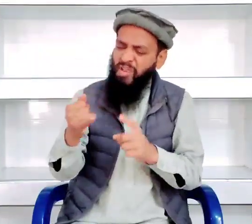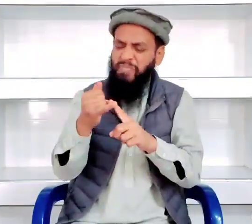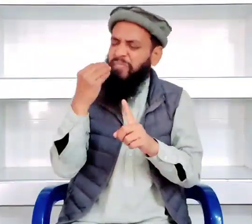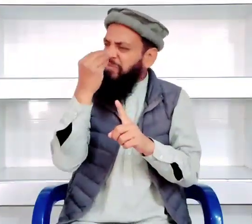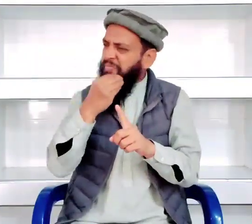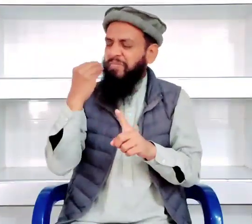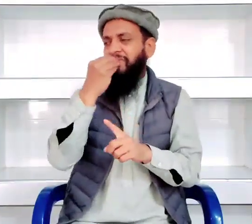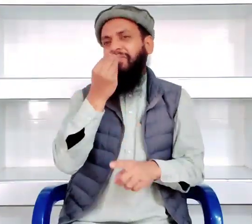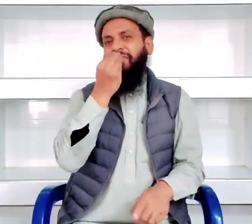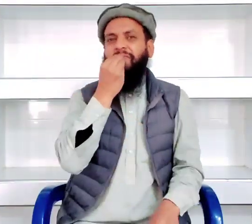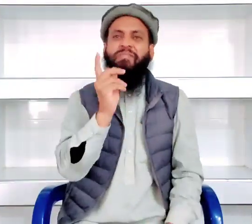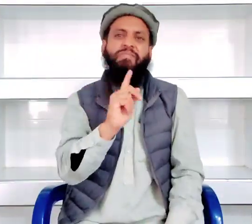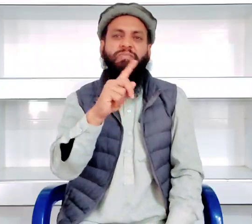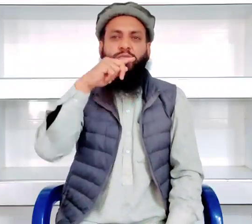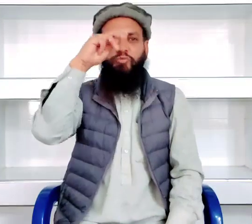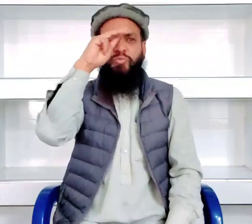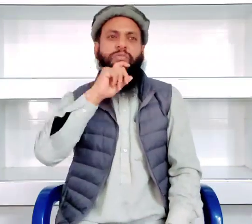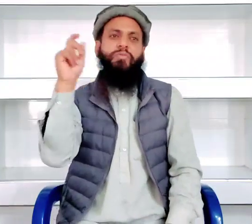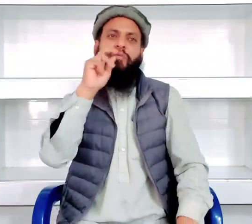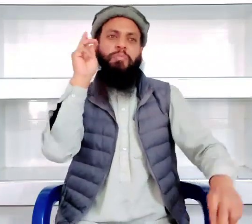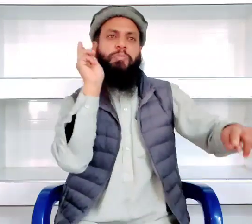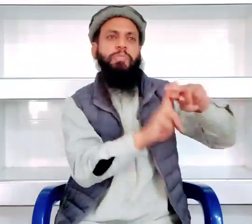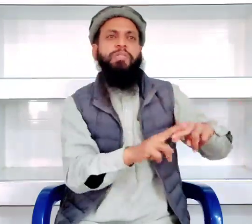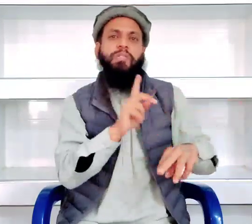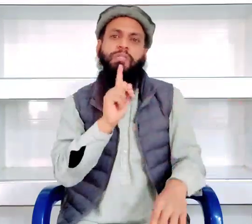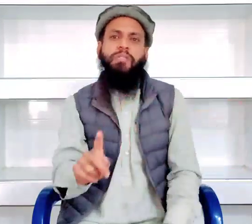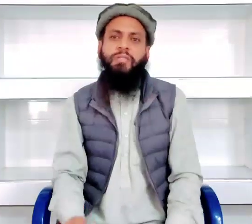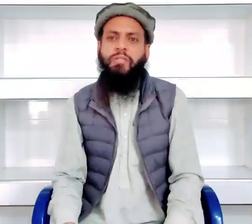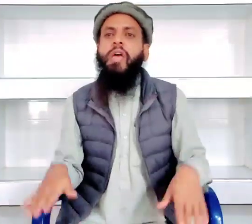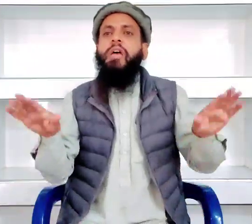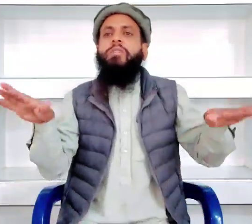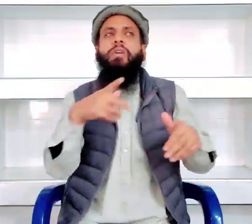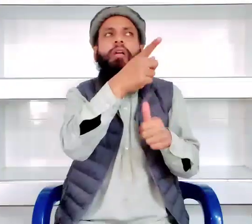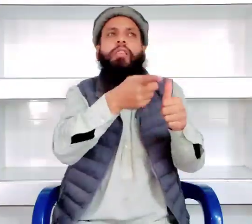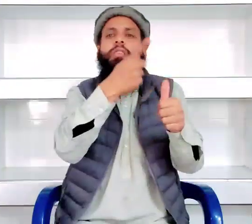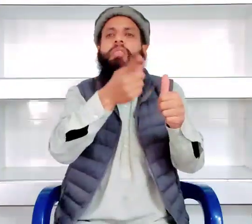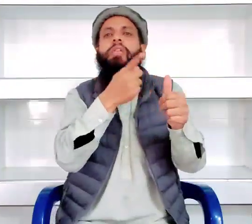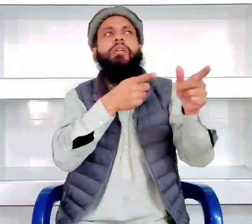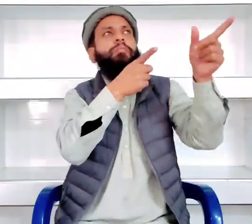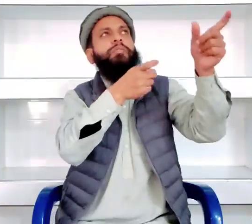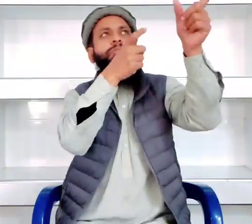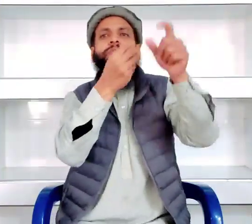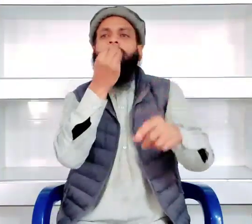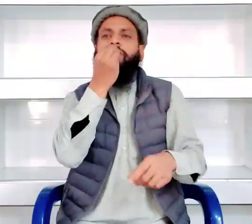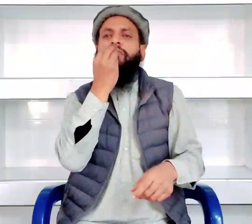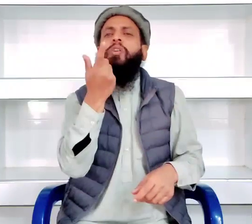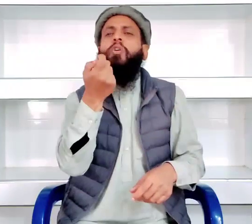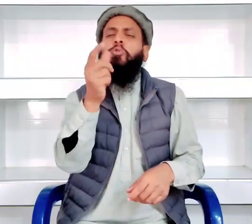بیع سنیا تو بھی رسول اللہ صلی اللہ علیہ وسلم نے منع فرمایا رہو گیا بیع سنیا کیا ہے نبی کریم صلی اللہ علیہ وسلم نے فرمایا کہ